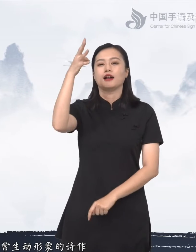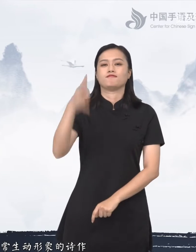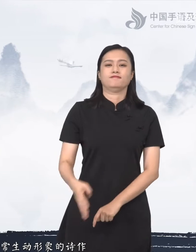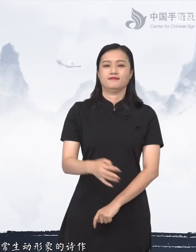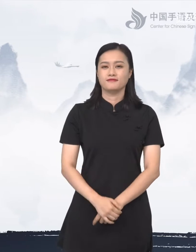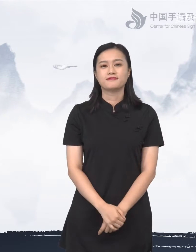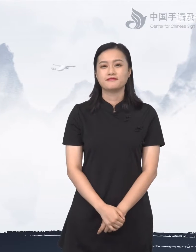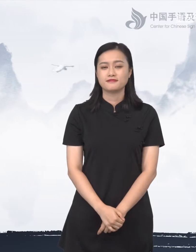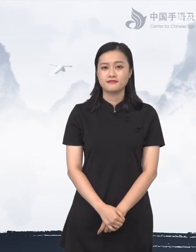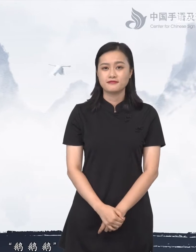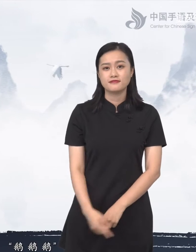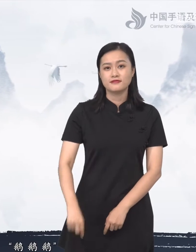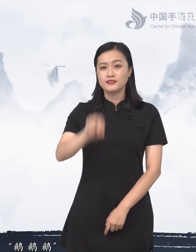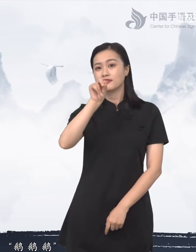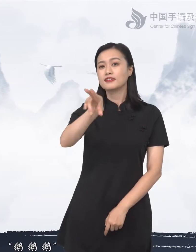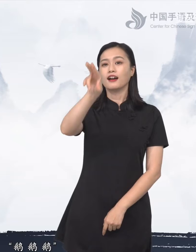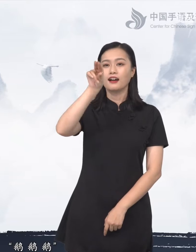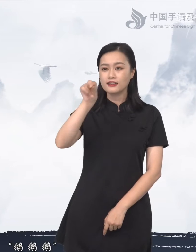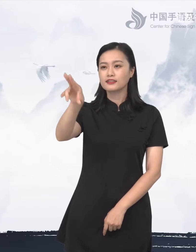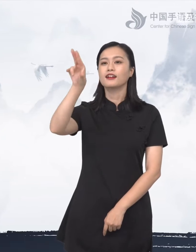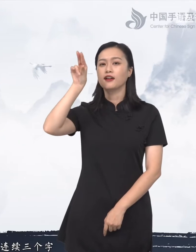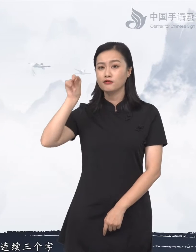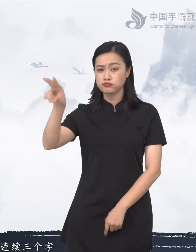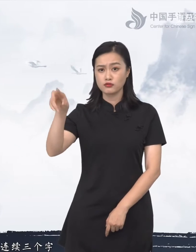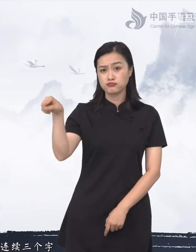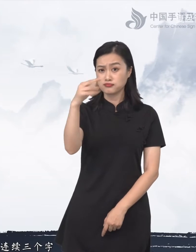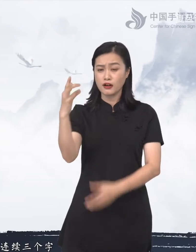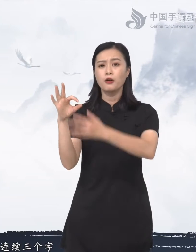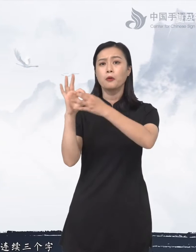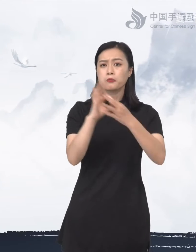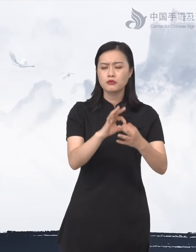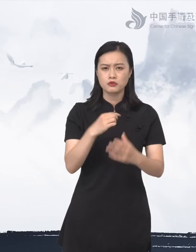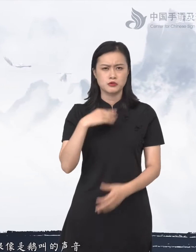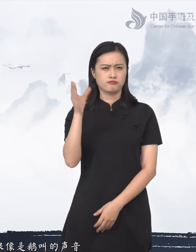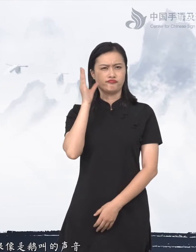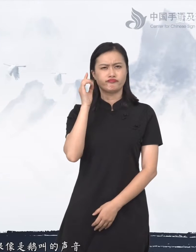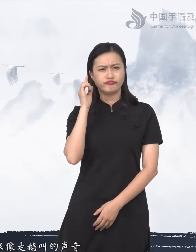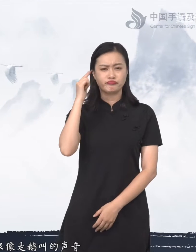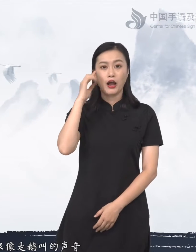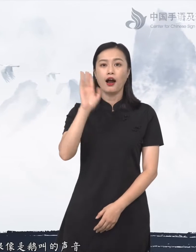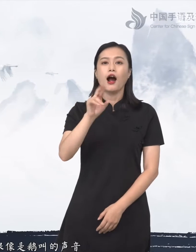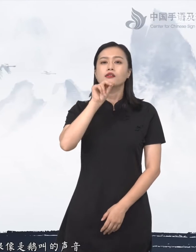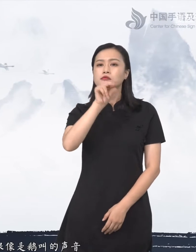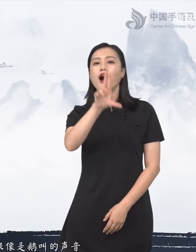作。鹅鹅鹅，连续三个字，听着很像是鹅叫的声